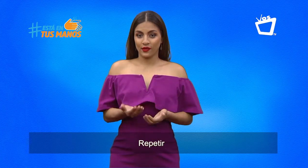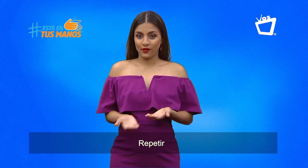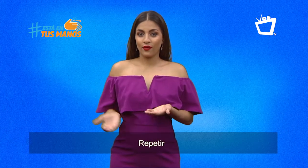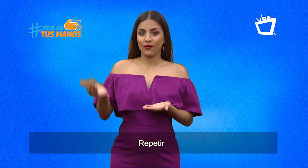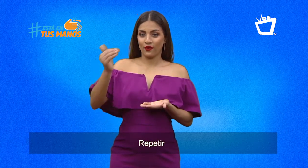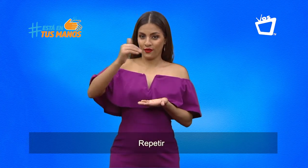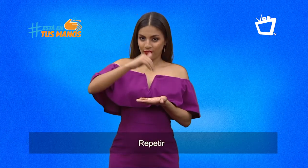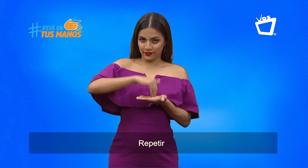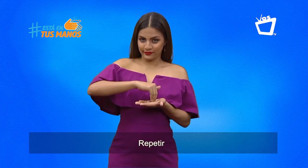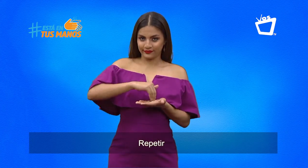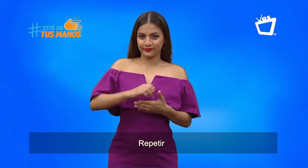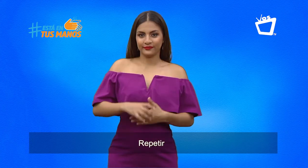repetir